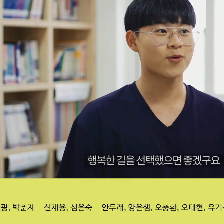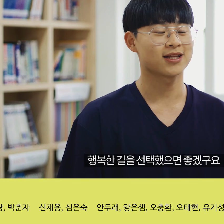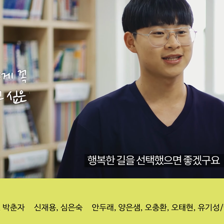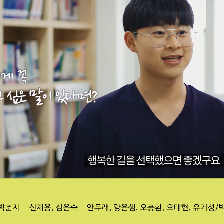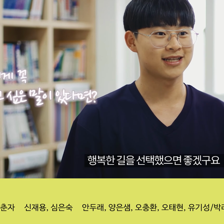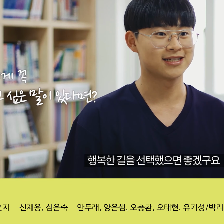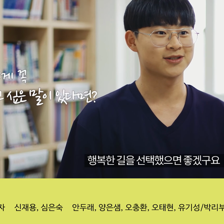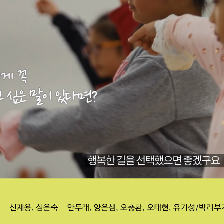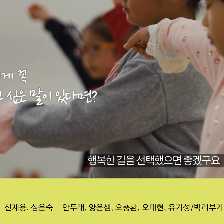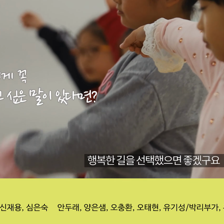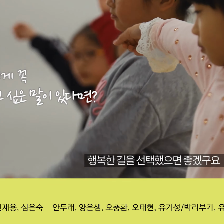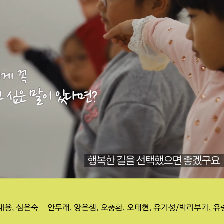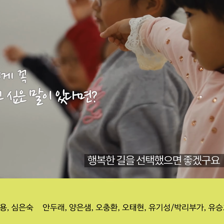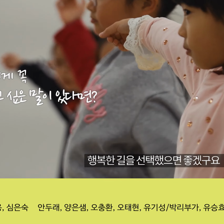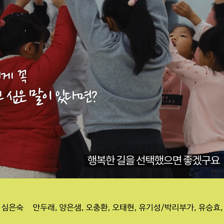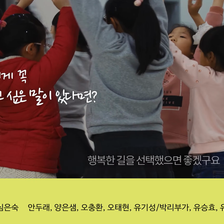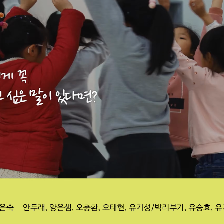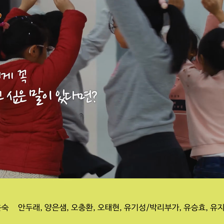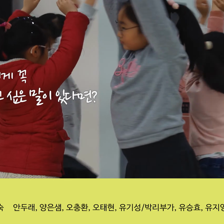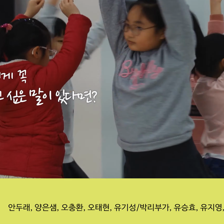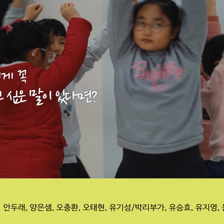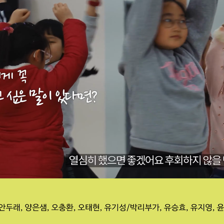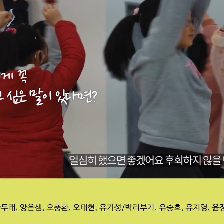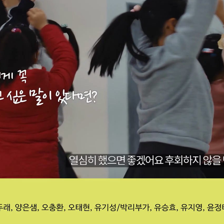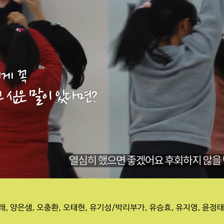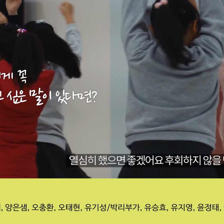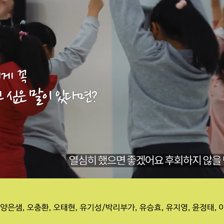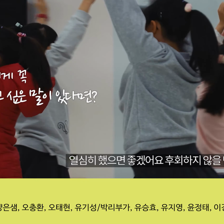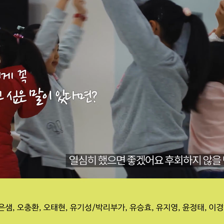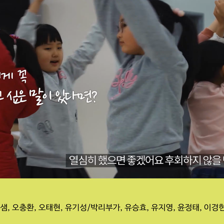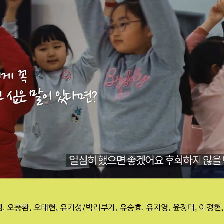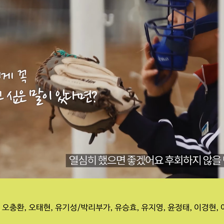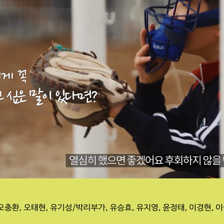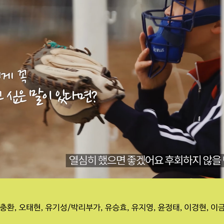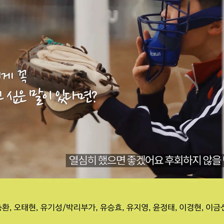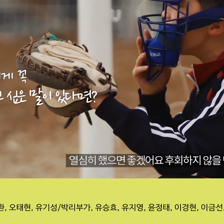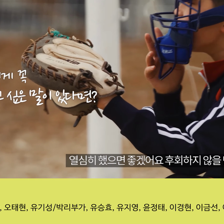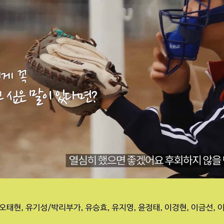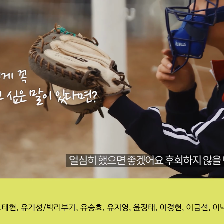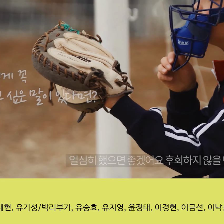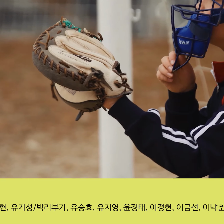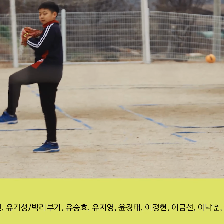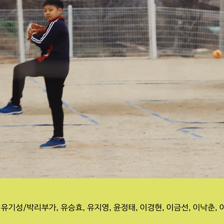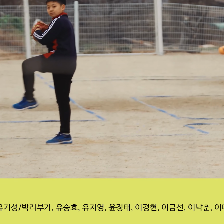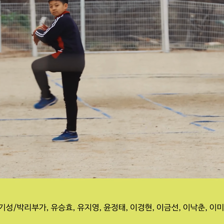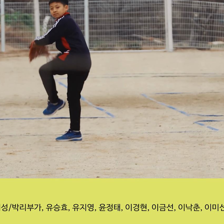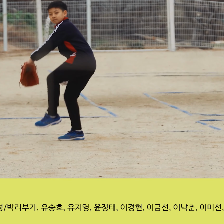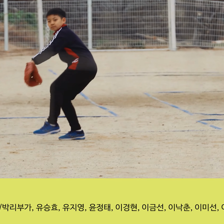행복한 길을 선택했으면 좋겠고요. 열심히 했으면 좋겠어요. 후회하지 않을 만큼.